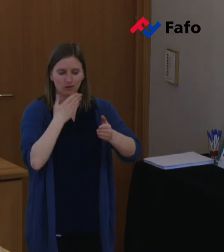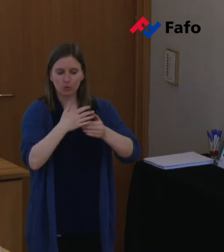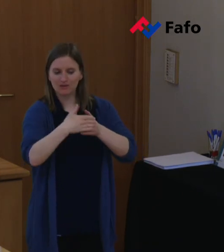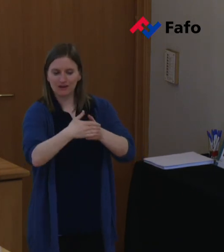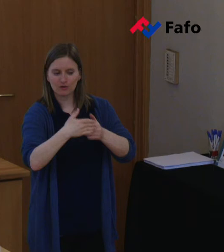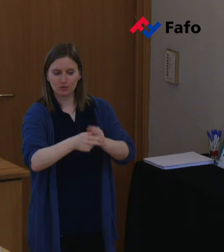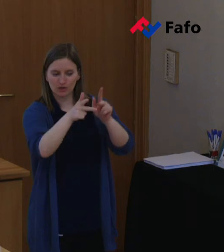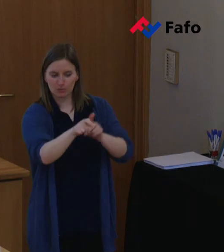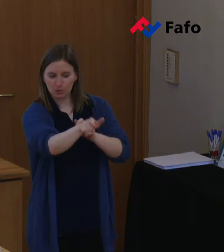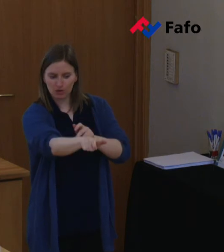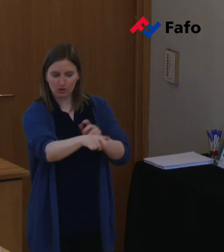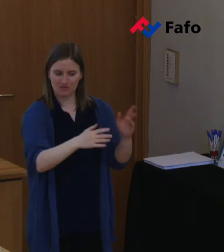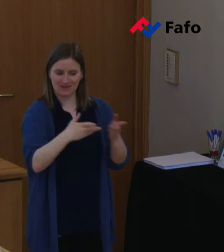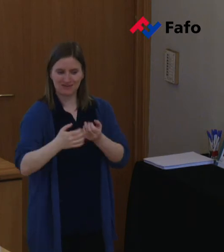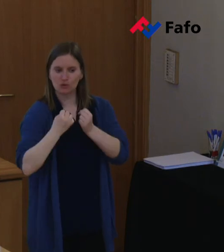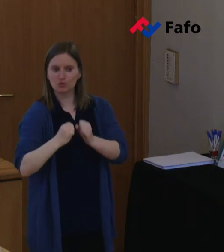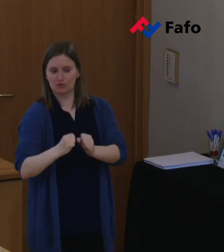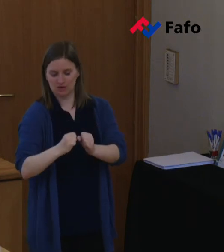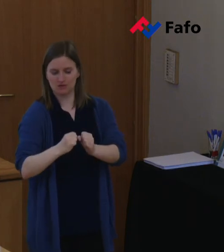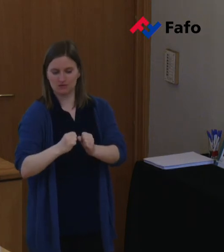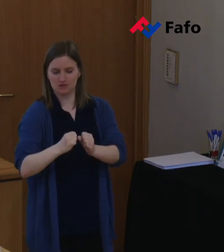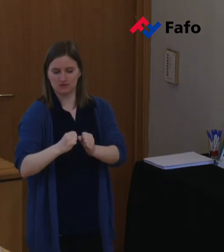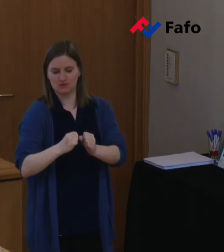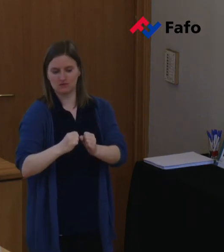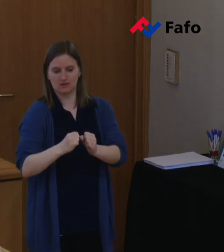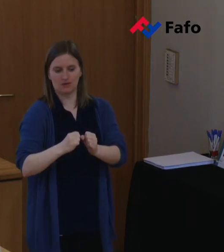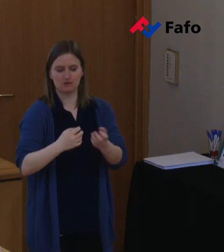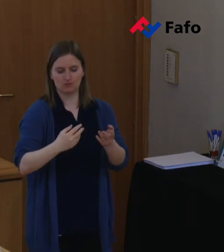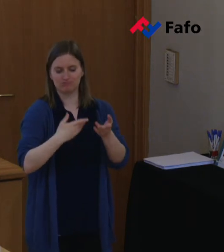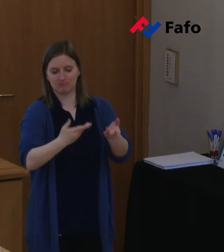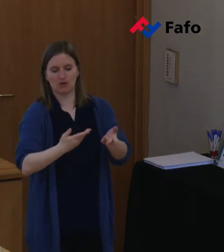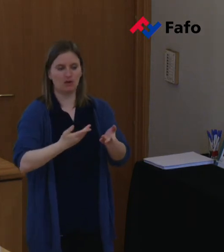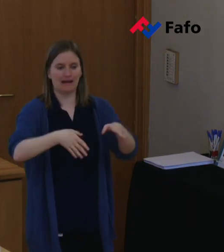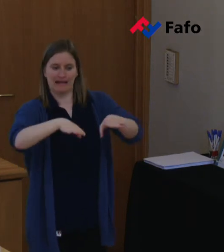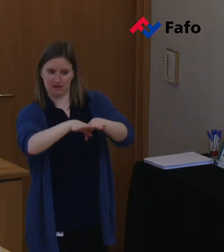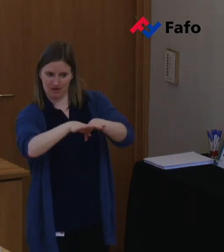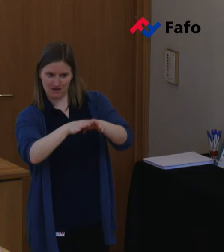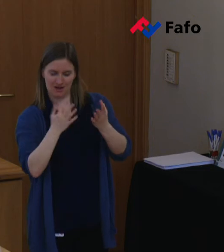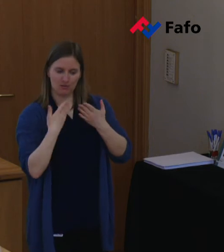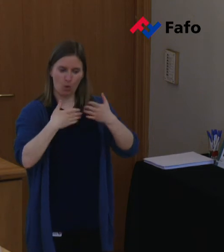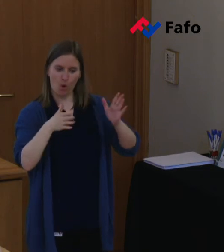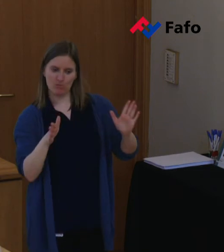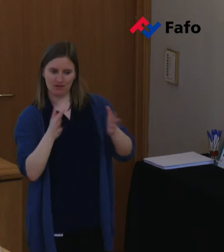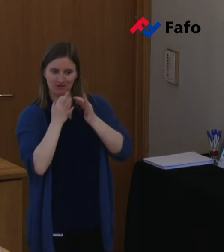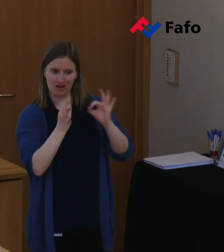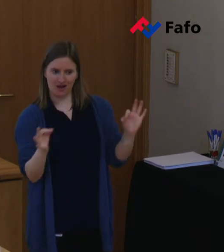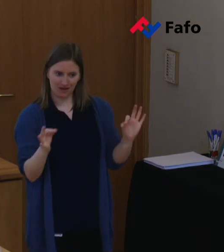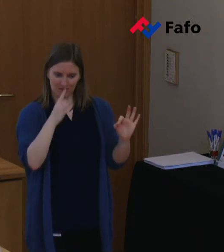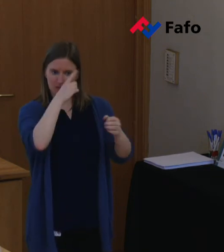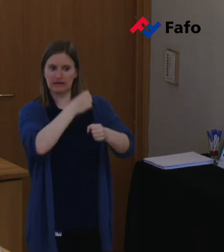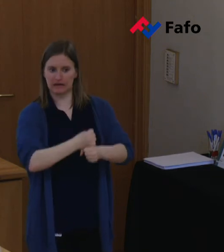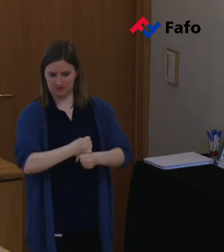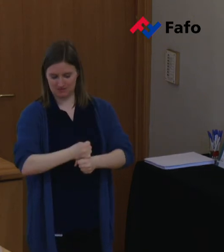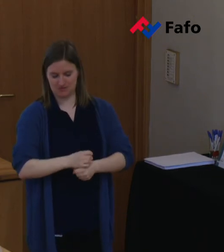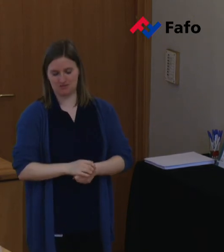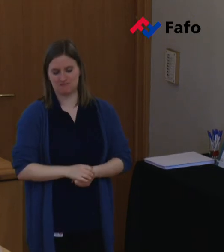og tjenesteutøvere, og at det preges av likeverdighet, åpenhet, ærlighet og tillit.